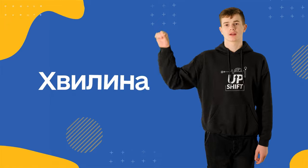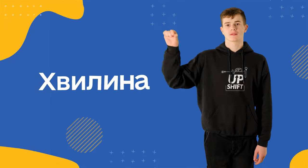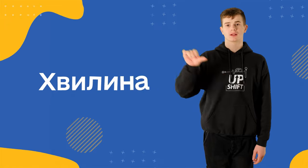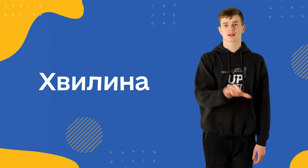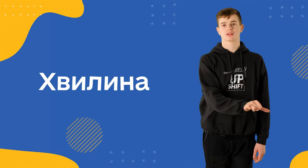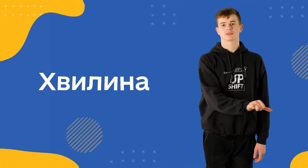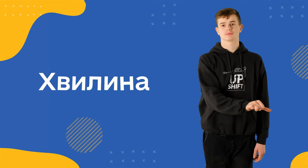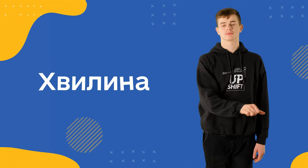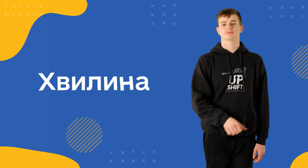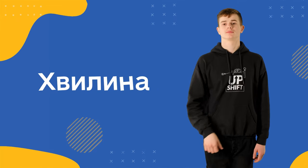Хвилина.